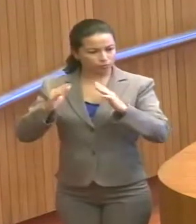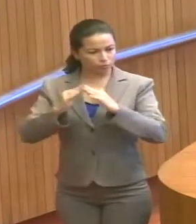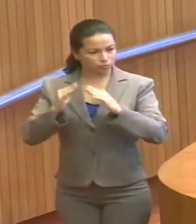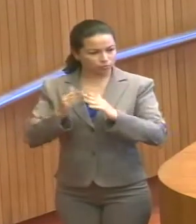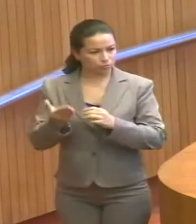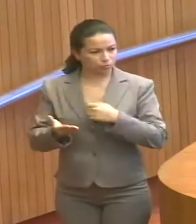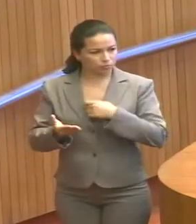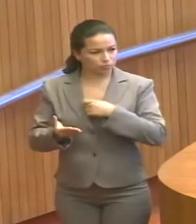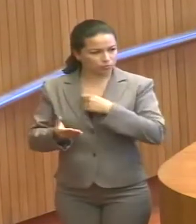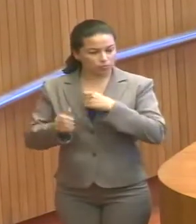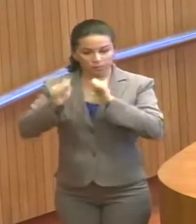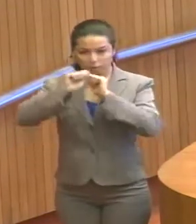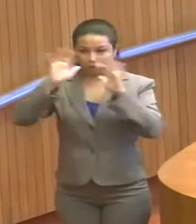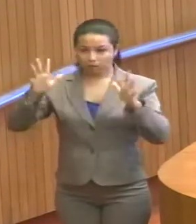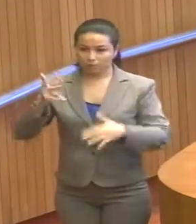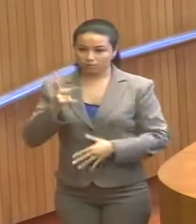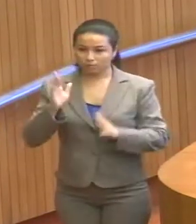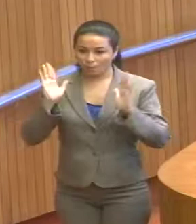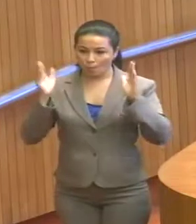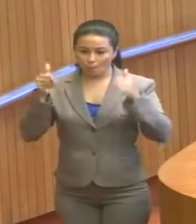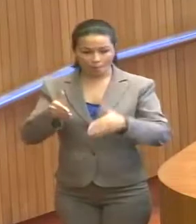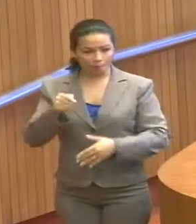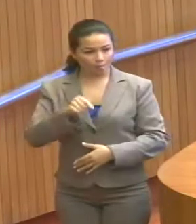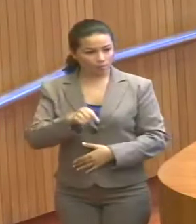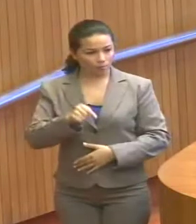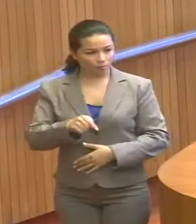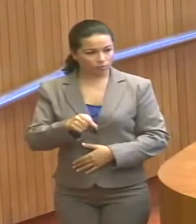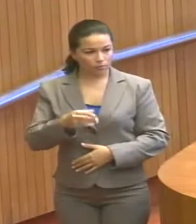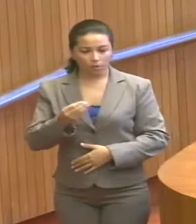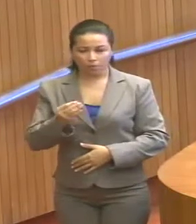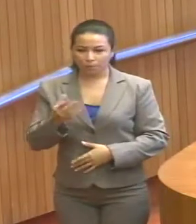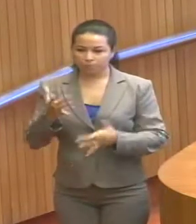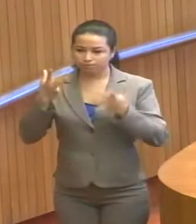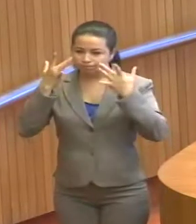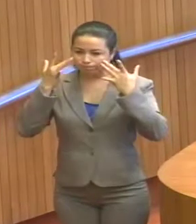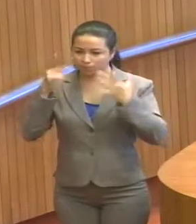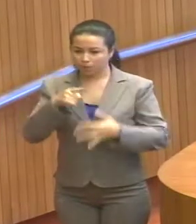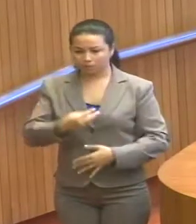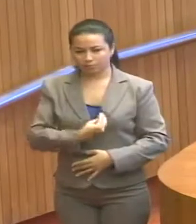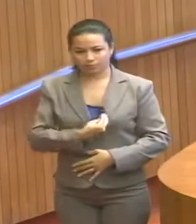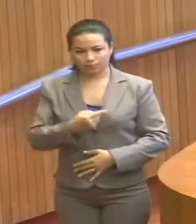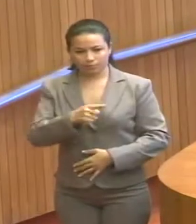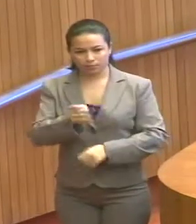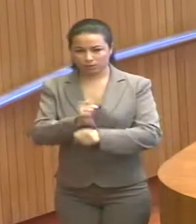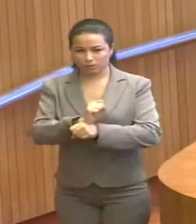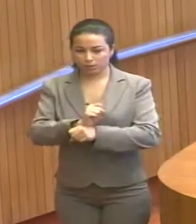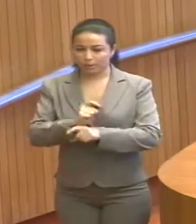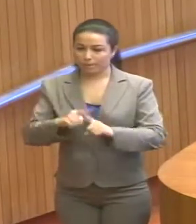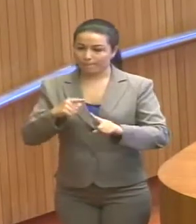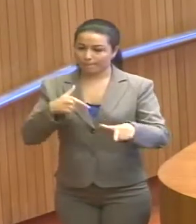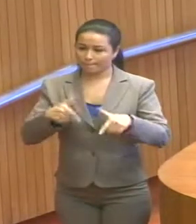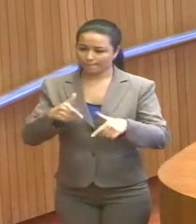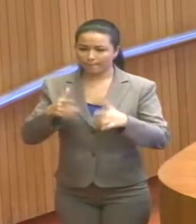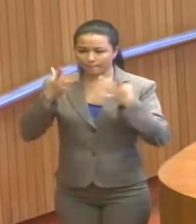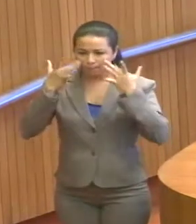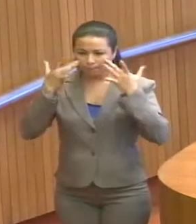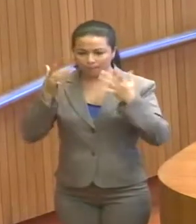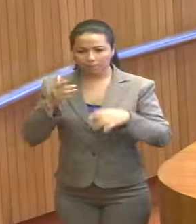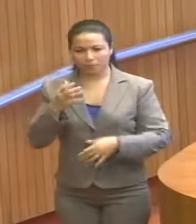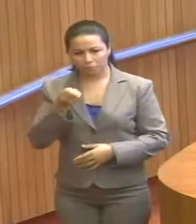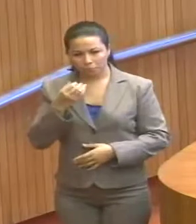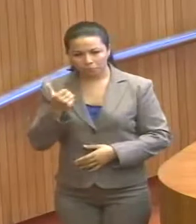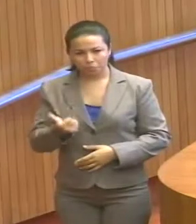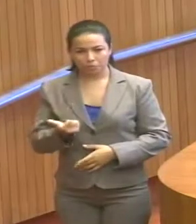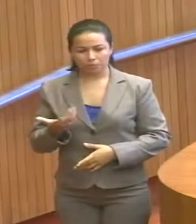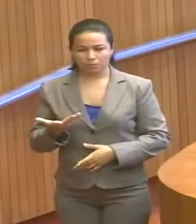sentido. É claro que, no caso específico dele, era muito artista. Ele morava naquele carro, fazia um trabalho artístico, inclusive,